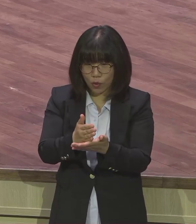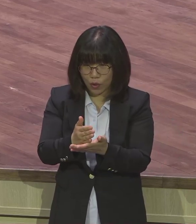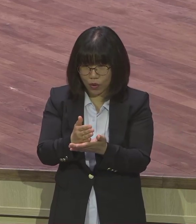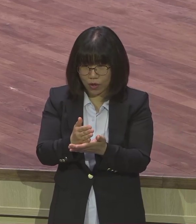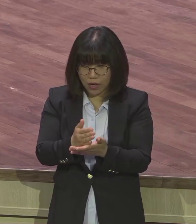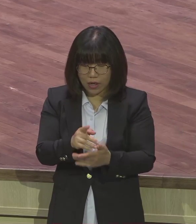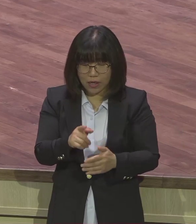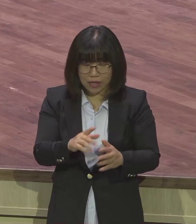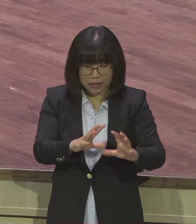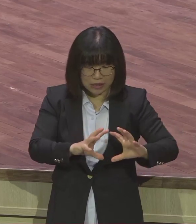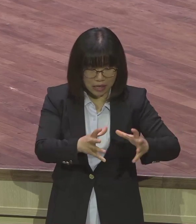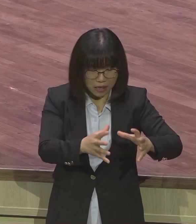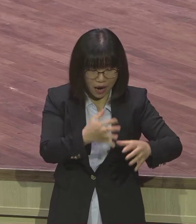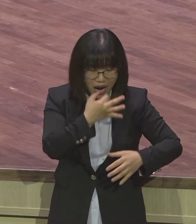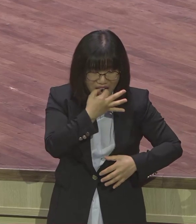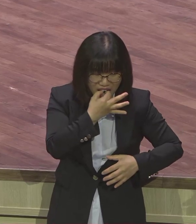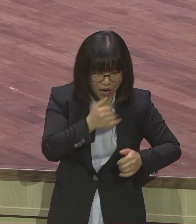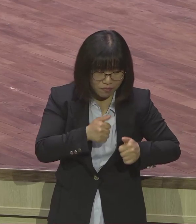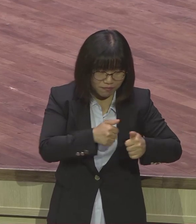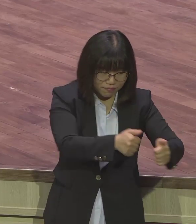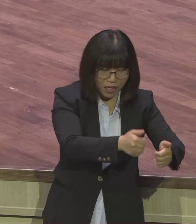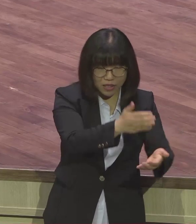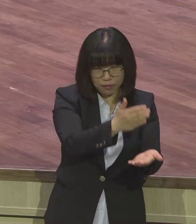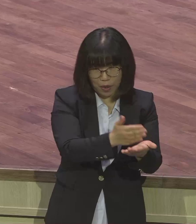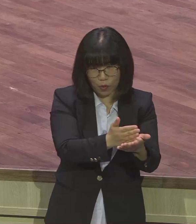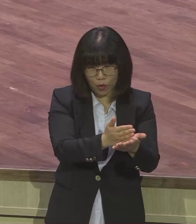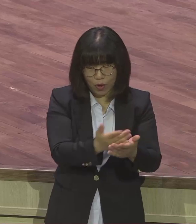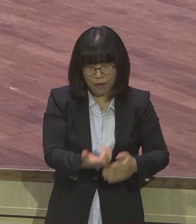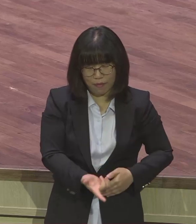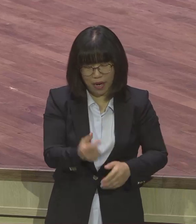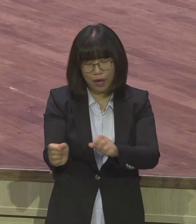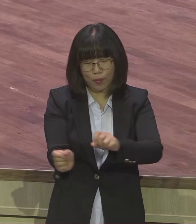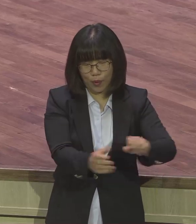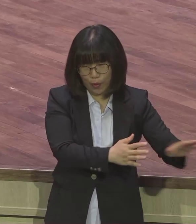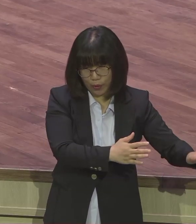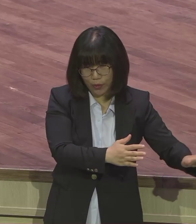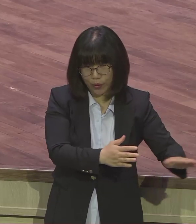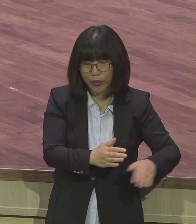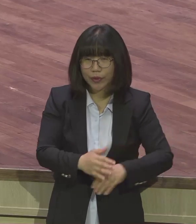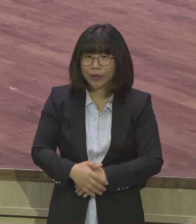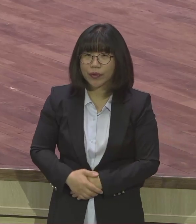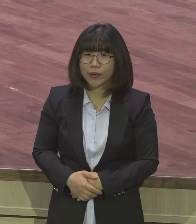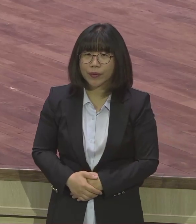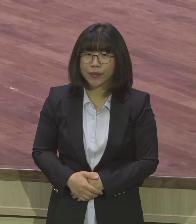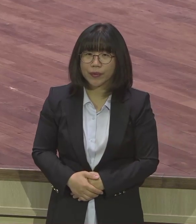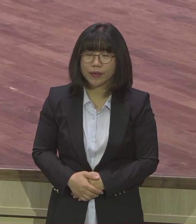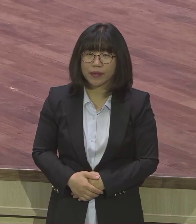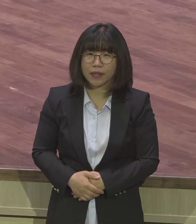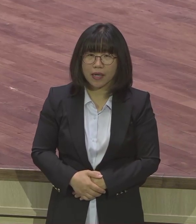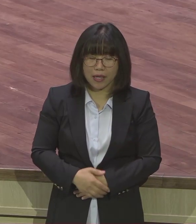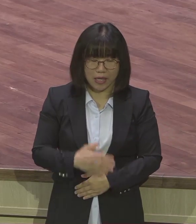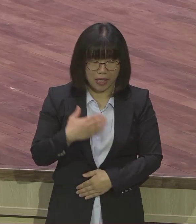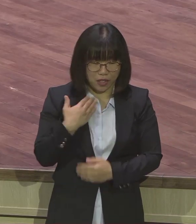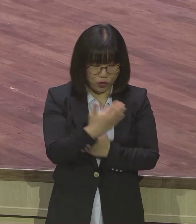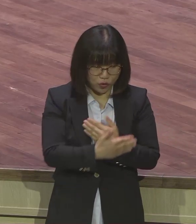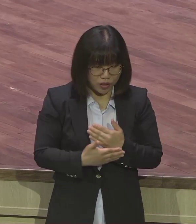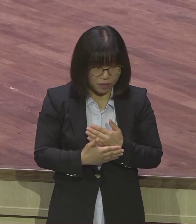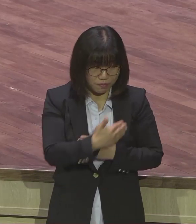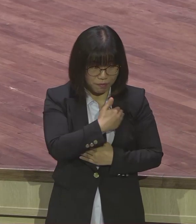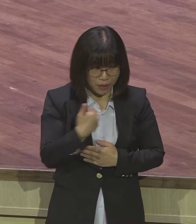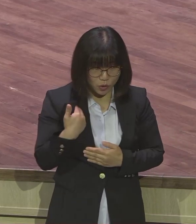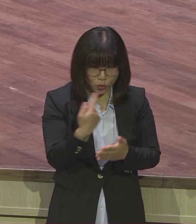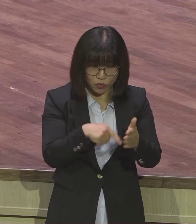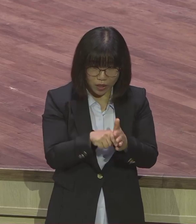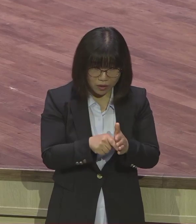아무 의미도 없이 그냥 육신의 만족만을 위해서 육신의 욕심만을 위해서 그렇게 달리지 말고 이제 하나님